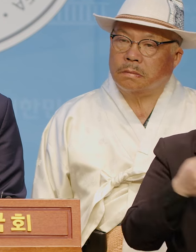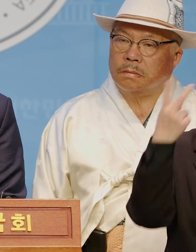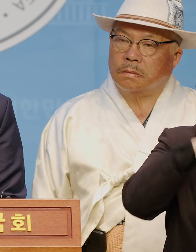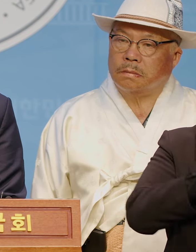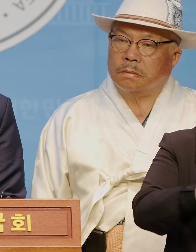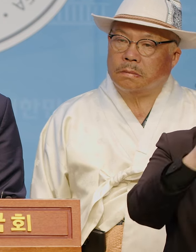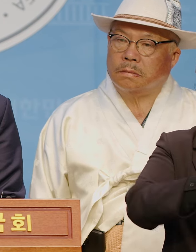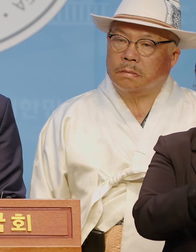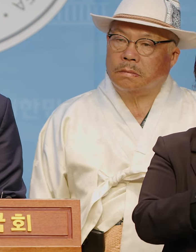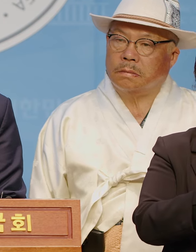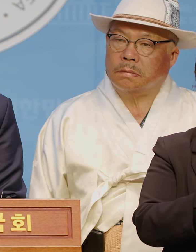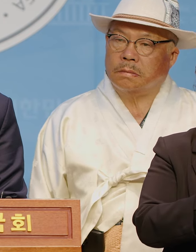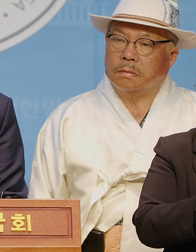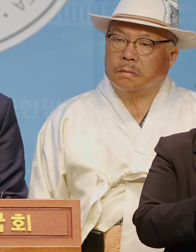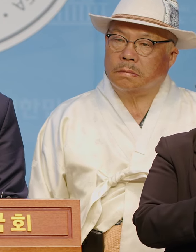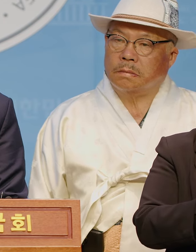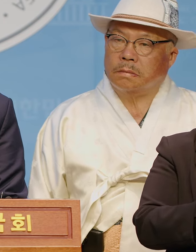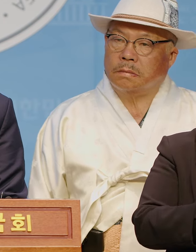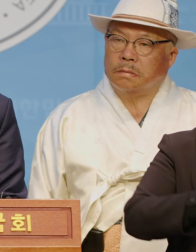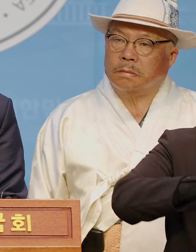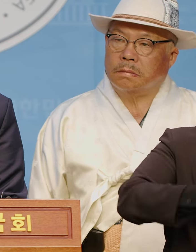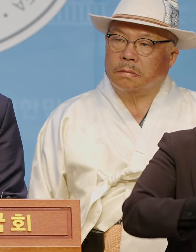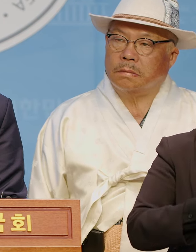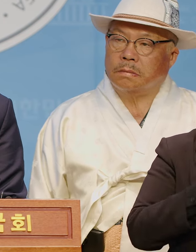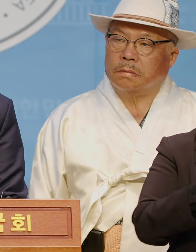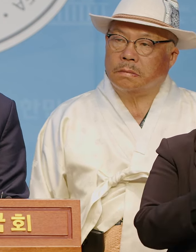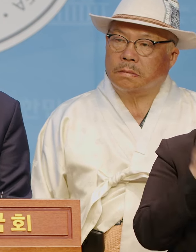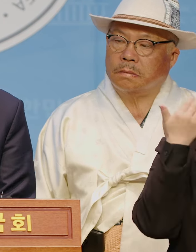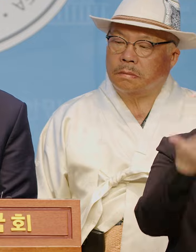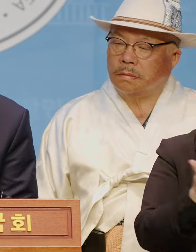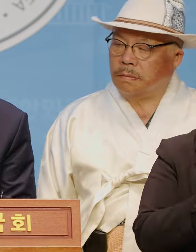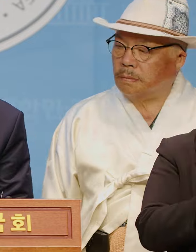수사해 엄중히 처벌하기